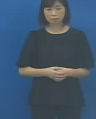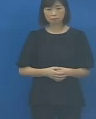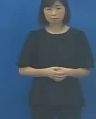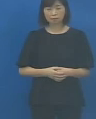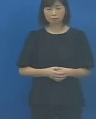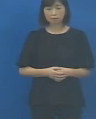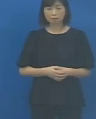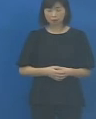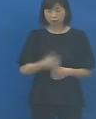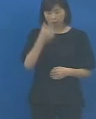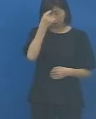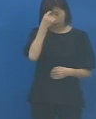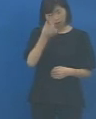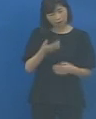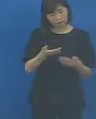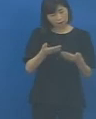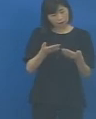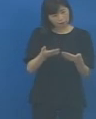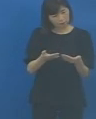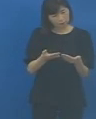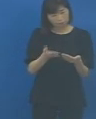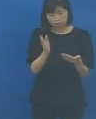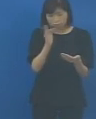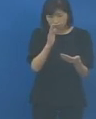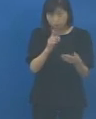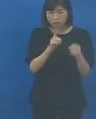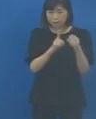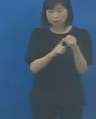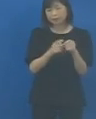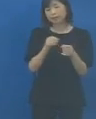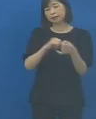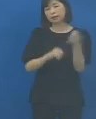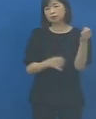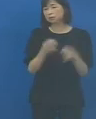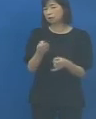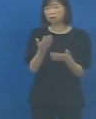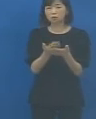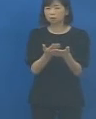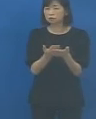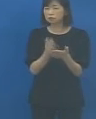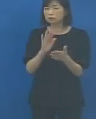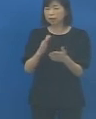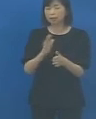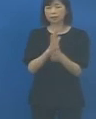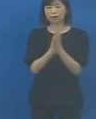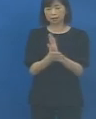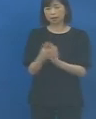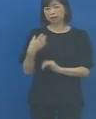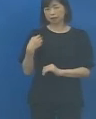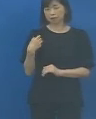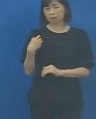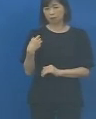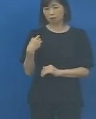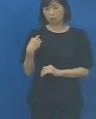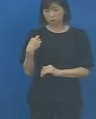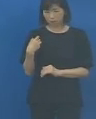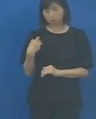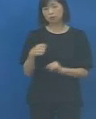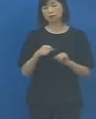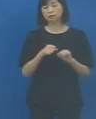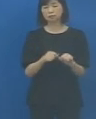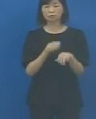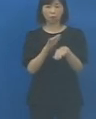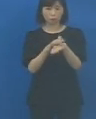ますか、ご迷惑をかけないという意味でキャンセル料を徴収しないで県が負担をするというような措置を取らさせていただ